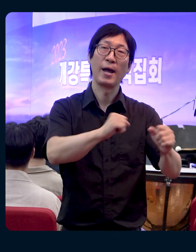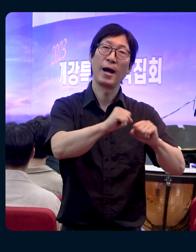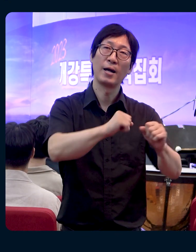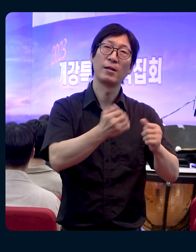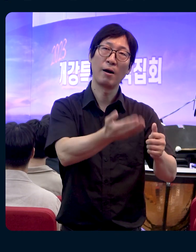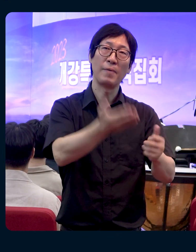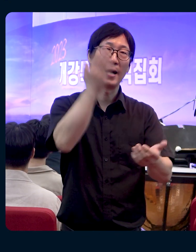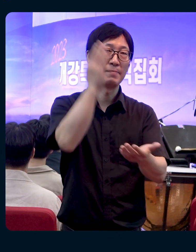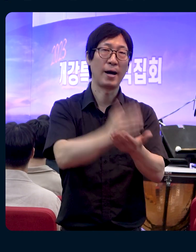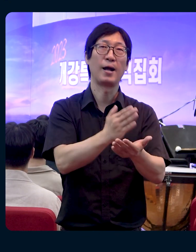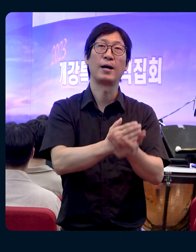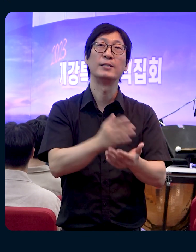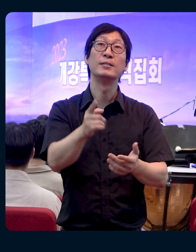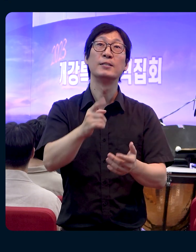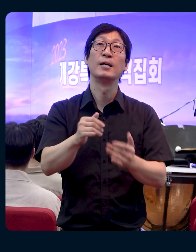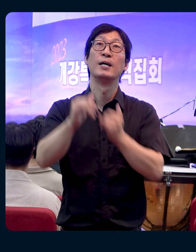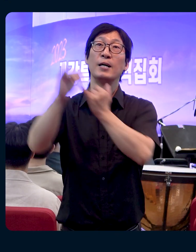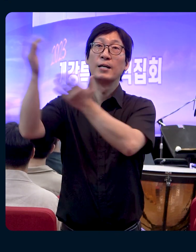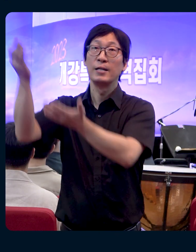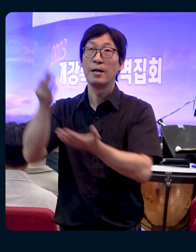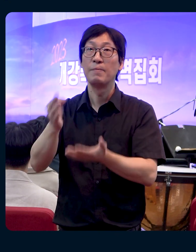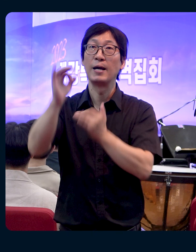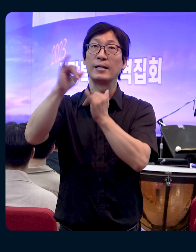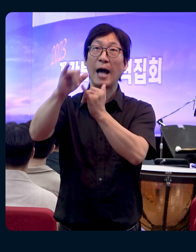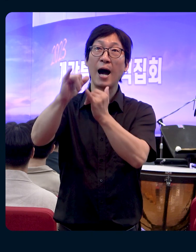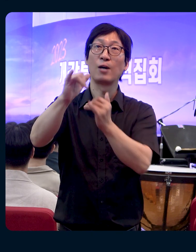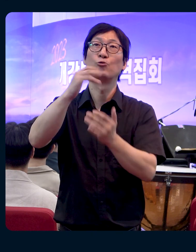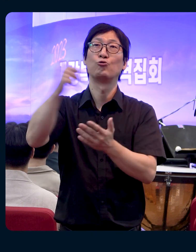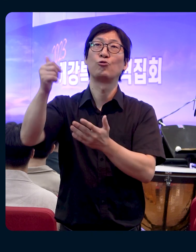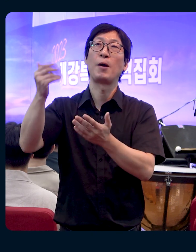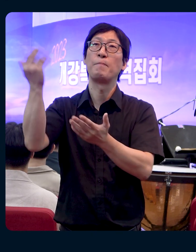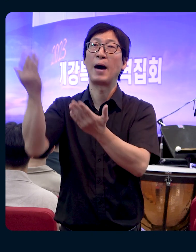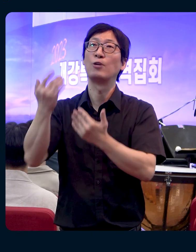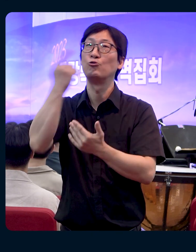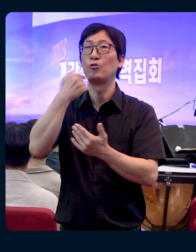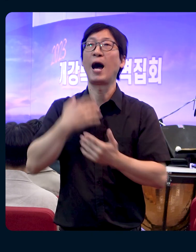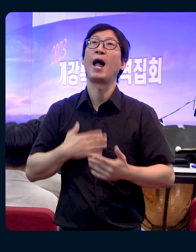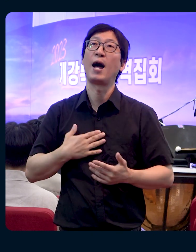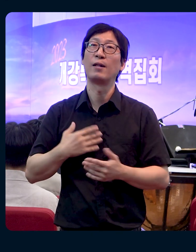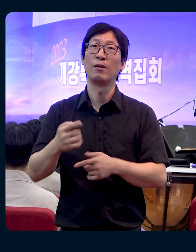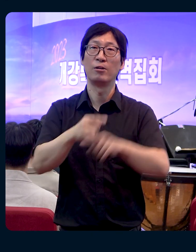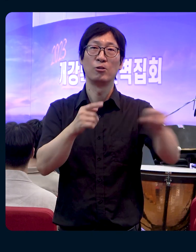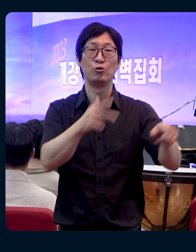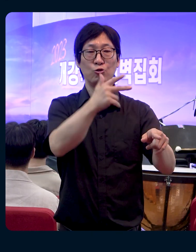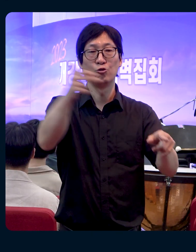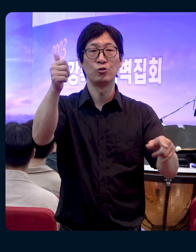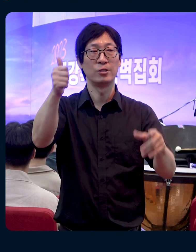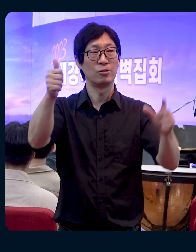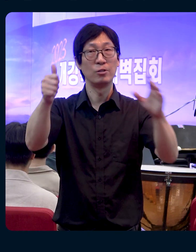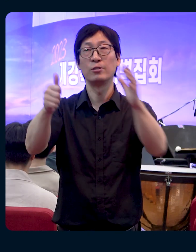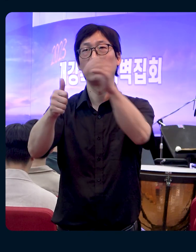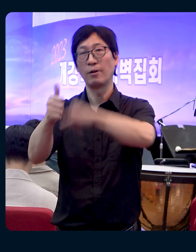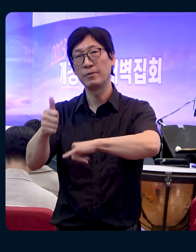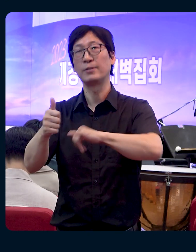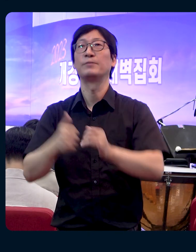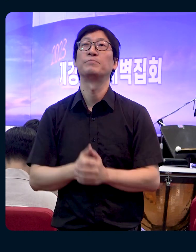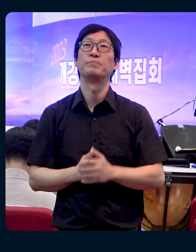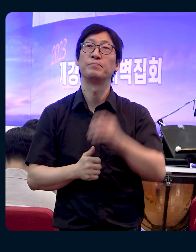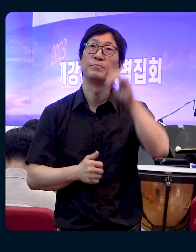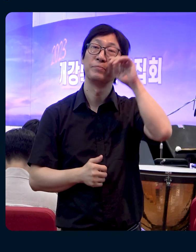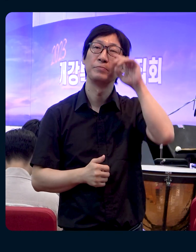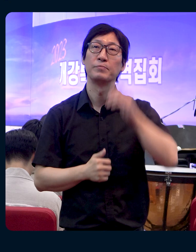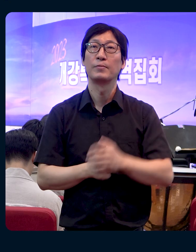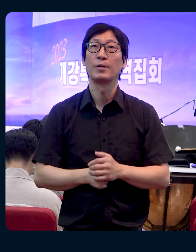사람에게 하듯 하지 말라. 이는 기업의 상을 주께 받은 줄 아나니 너희는 주 그리스도를 섬기느니라.